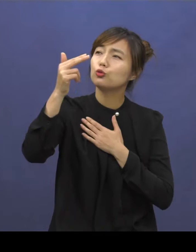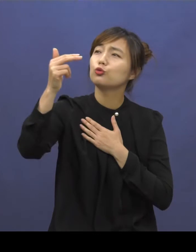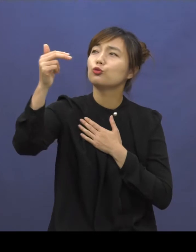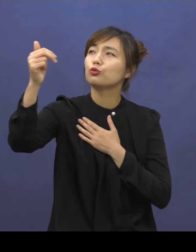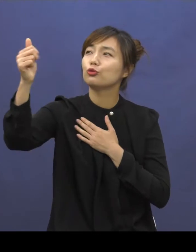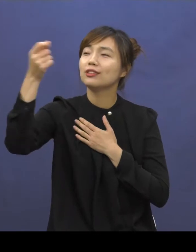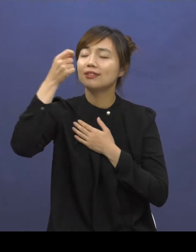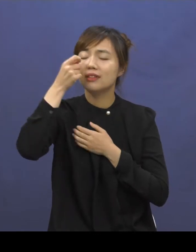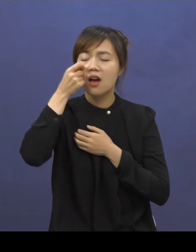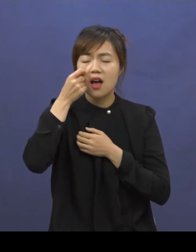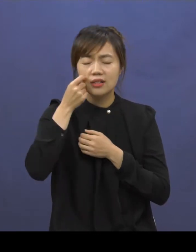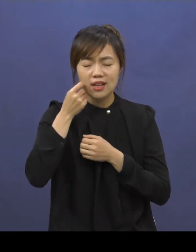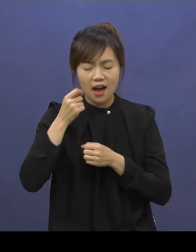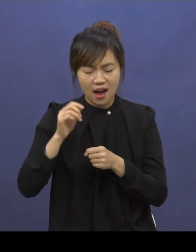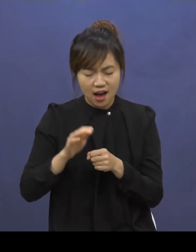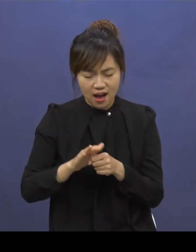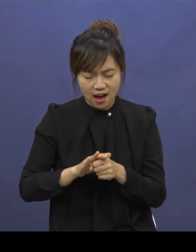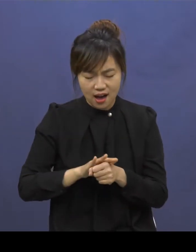주는